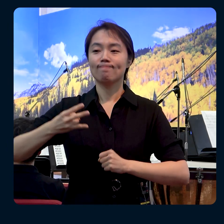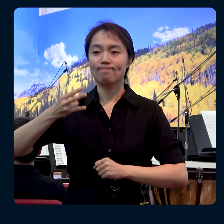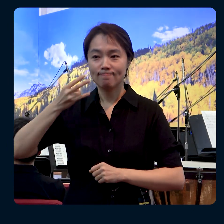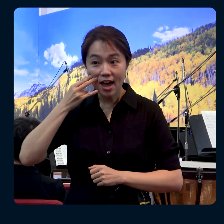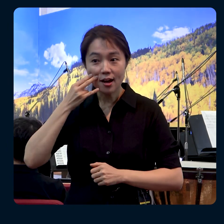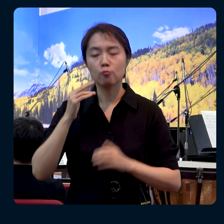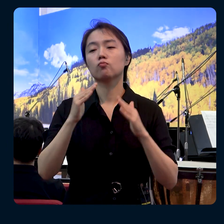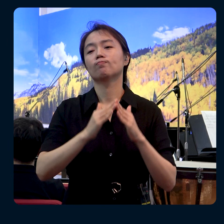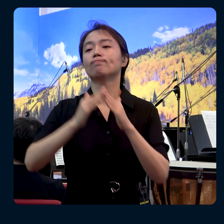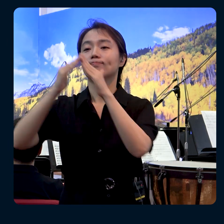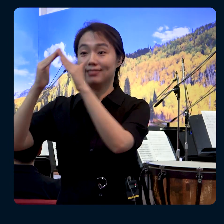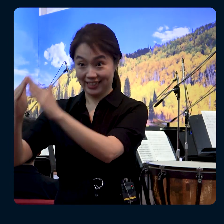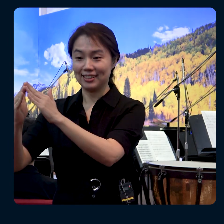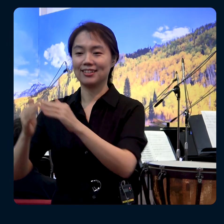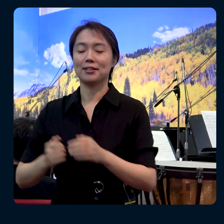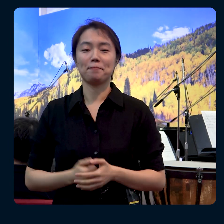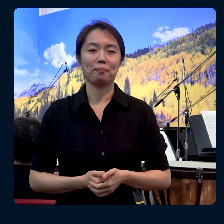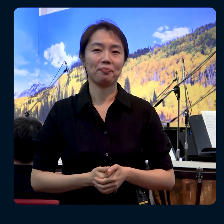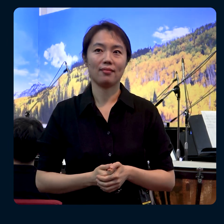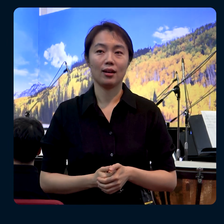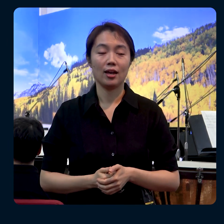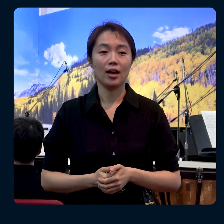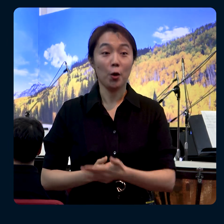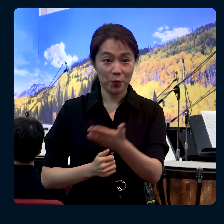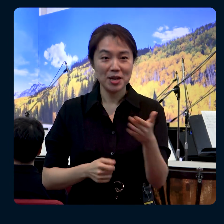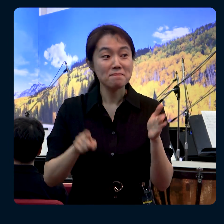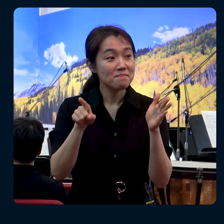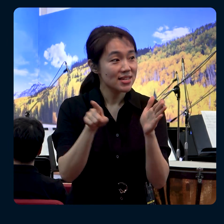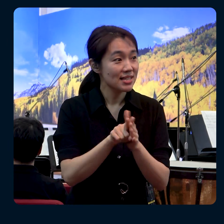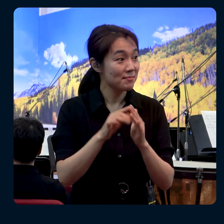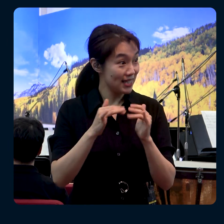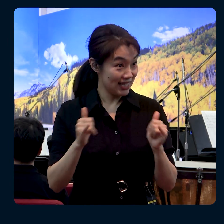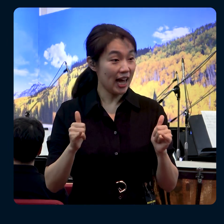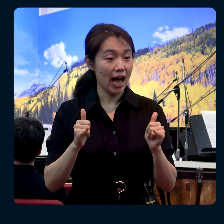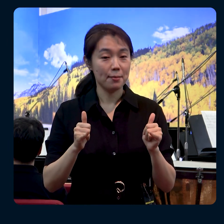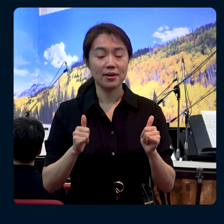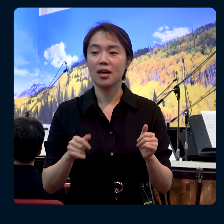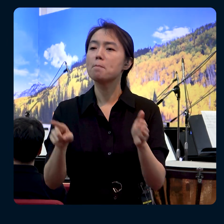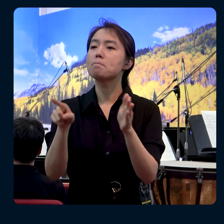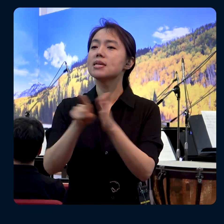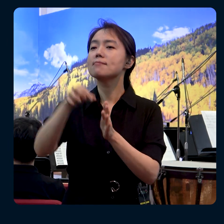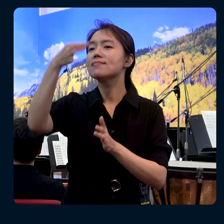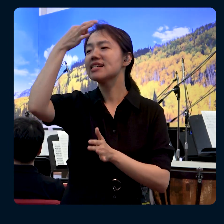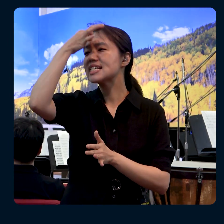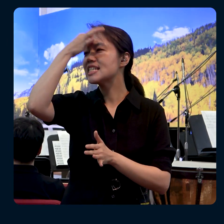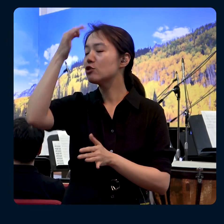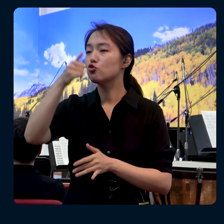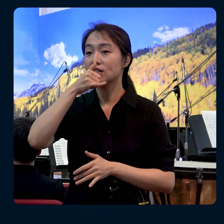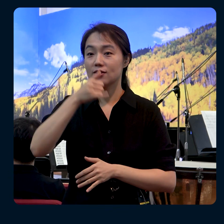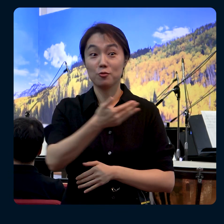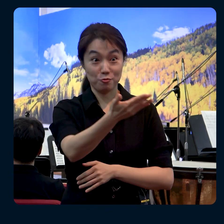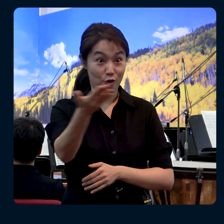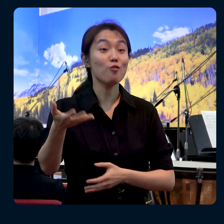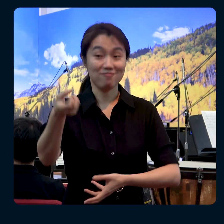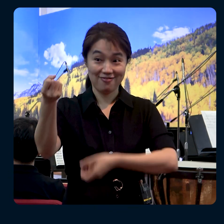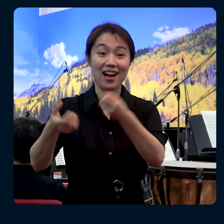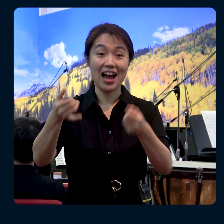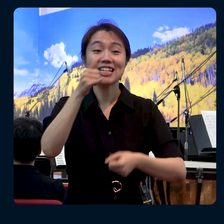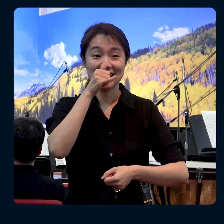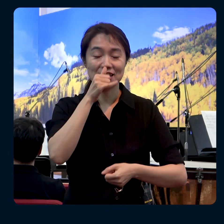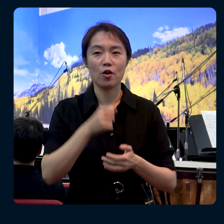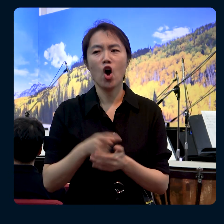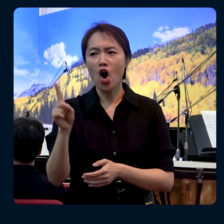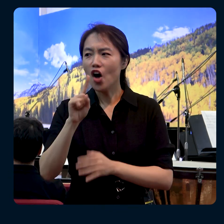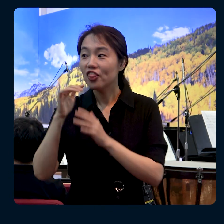올라갑니다. 여러분, 신앙인들한테는요, 다들 가지고 있는 신앙의 장기들이 있어요. 여러분한테도 다 있습니다.